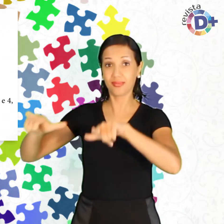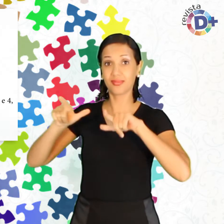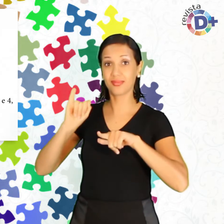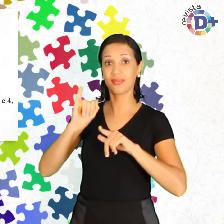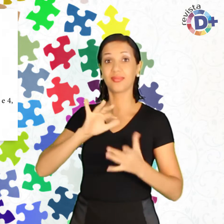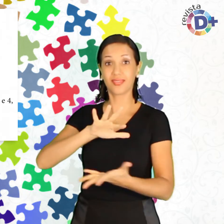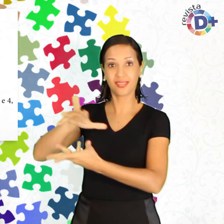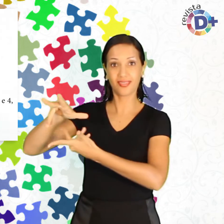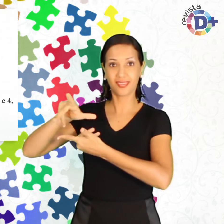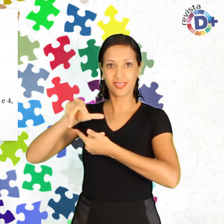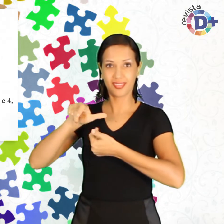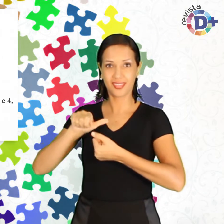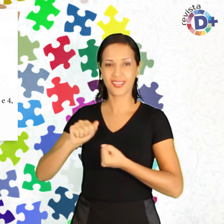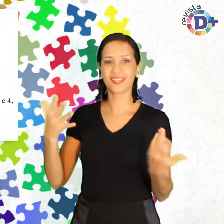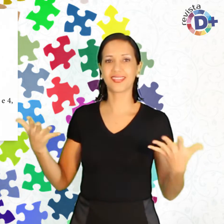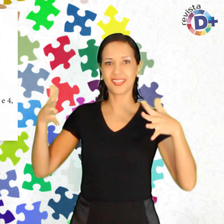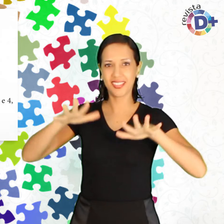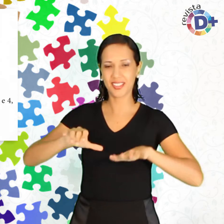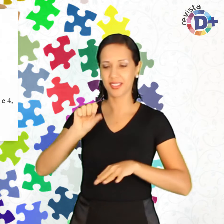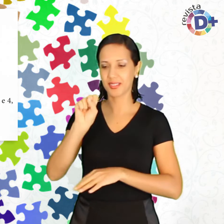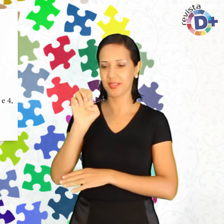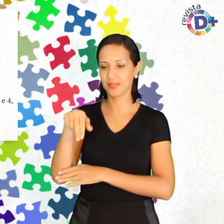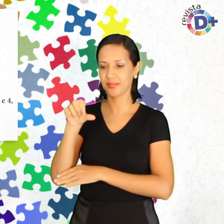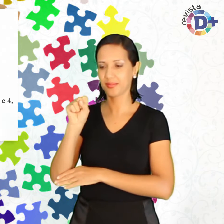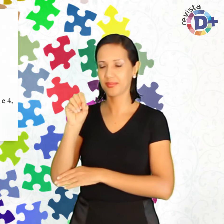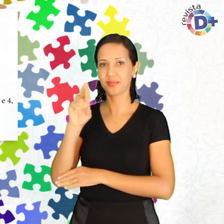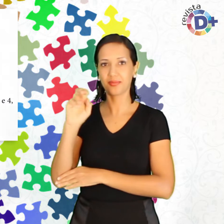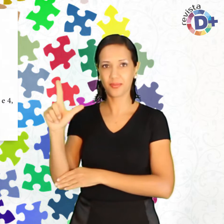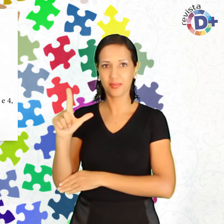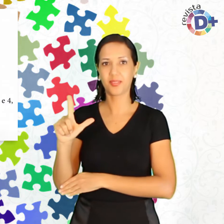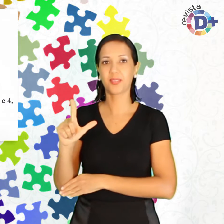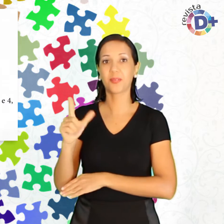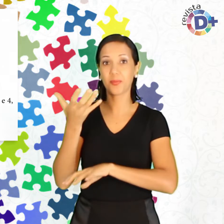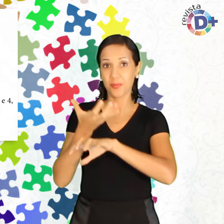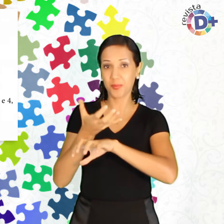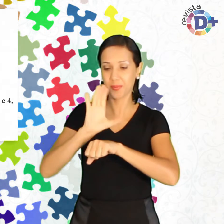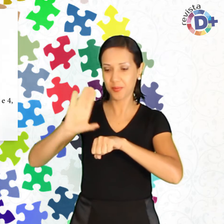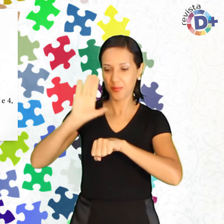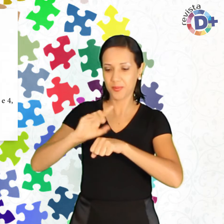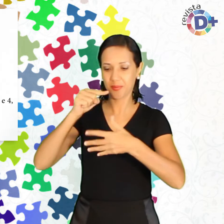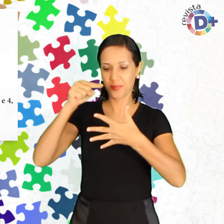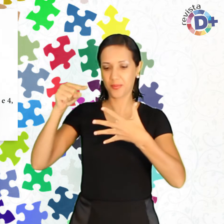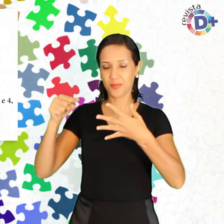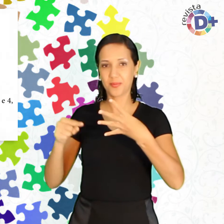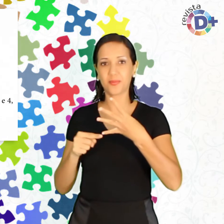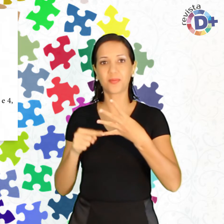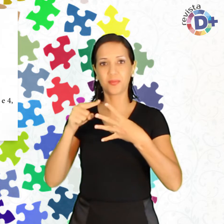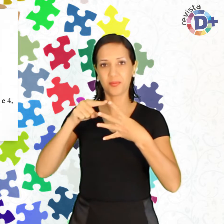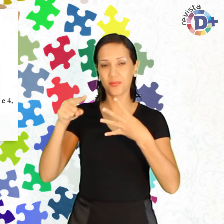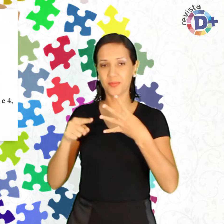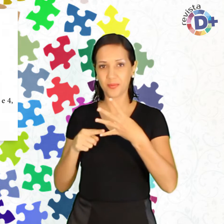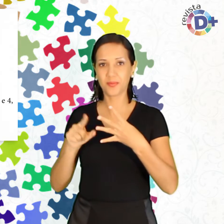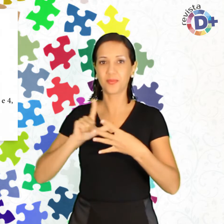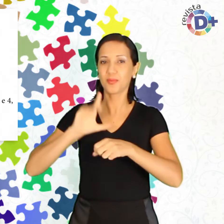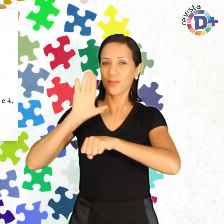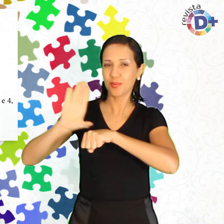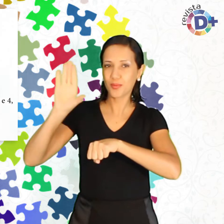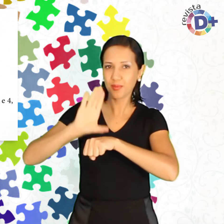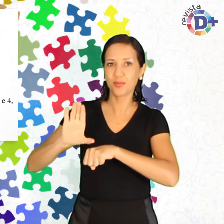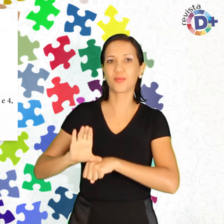certificação internacional e integração sensorial módulo 1 e 4 curso ds no terra em